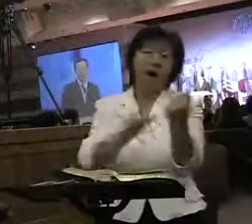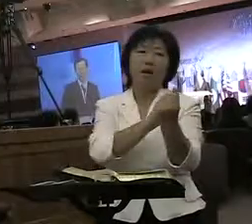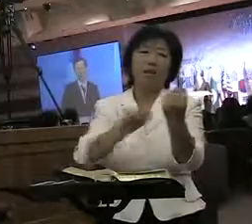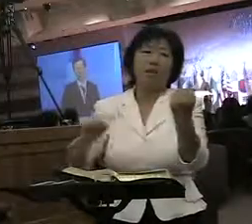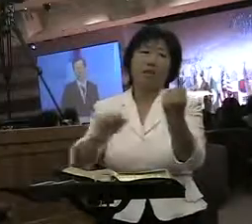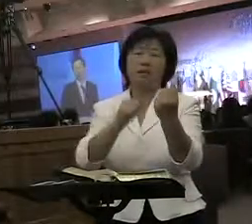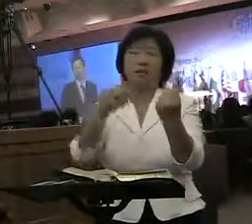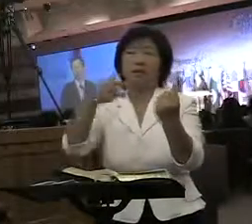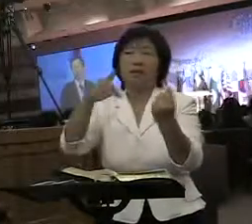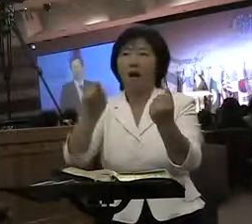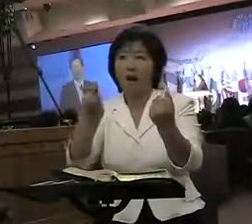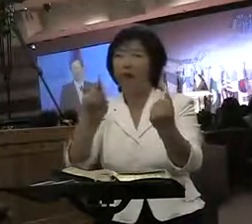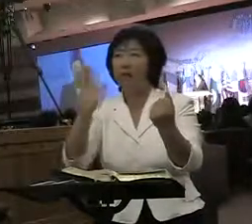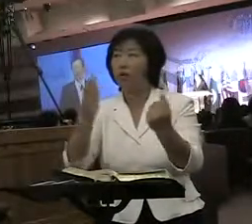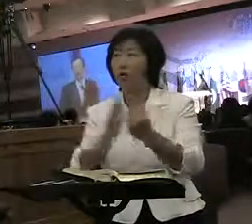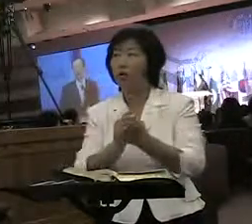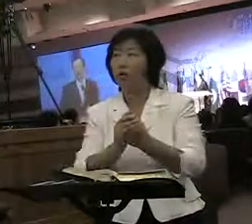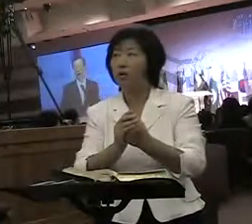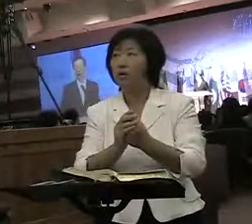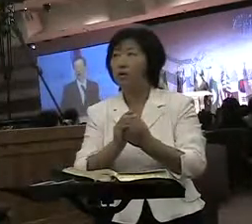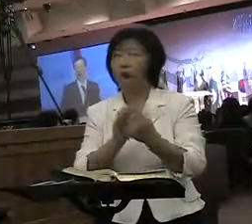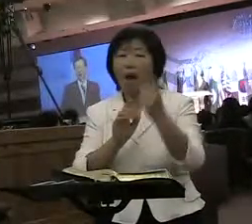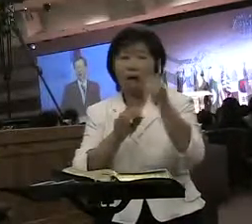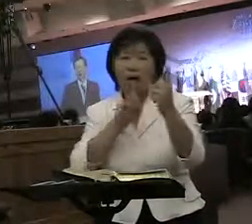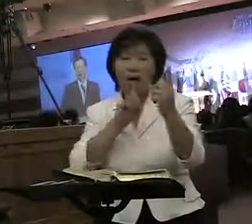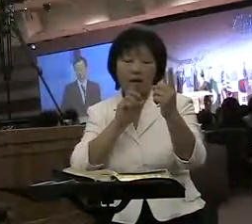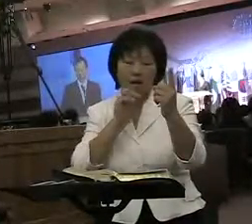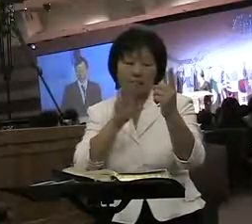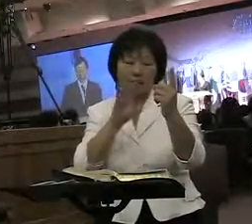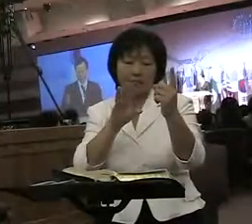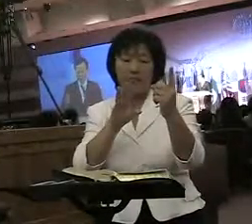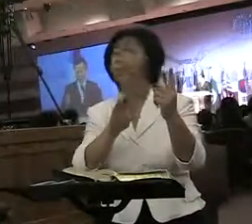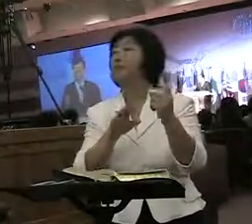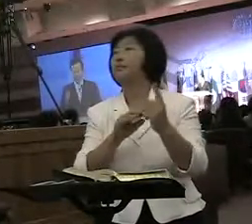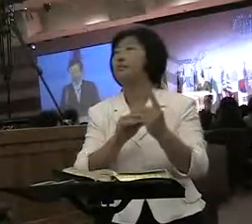한마디로 대답을 합니다. 저는 planned neglect,